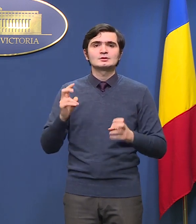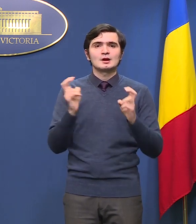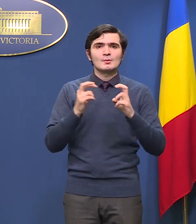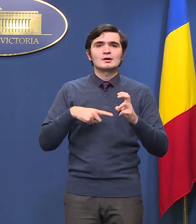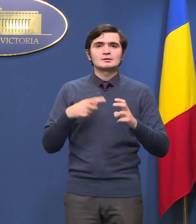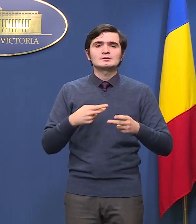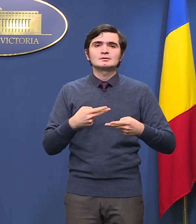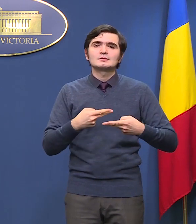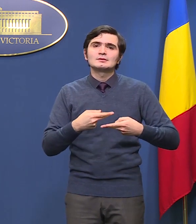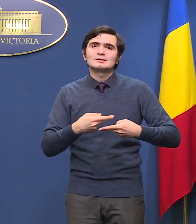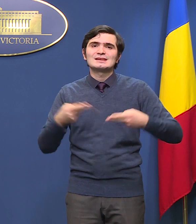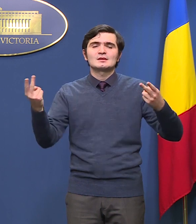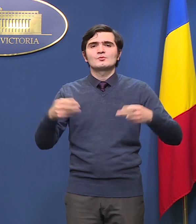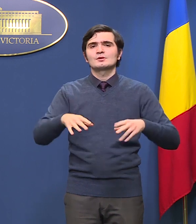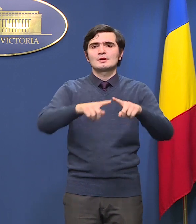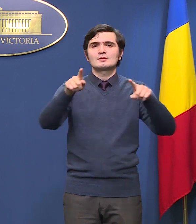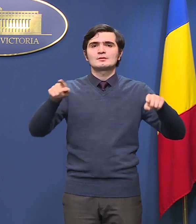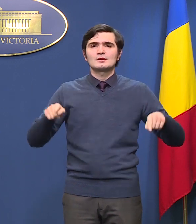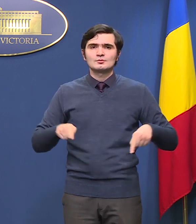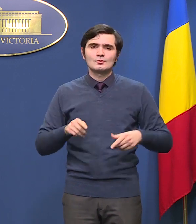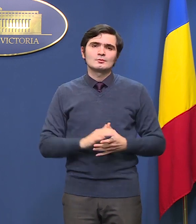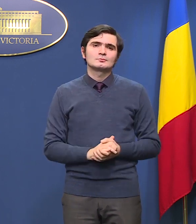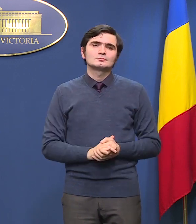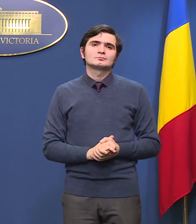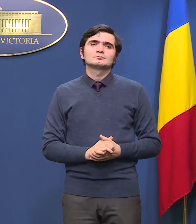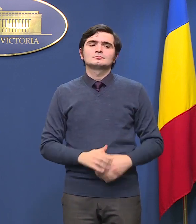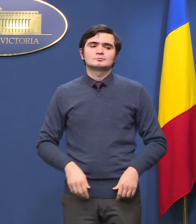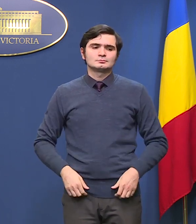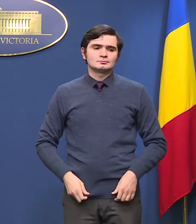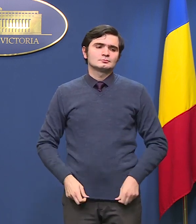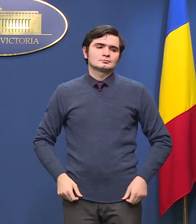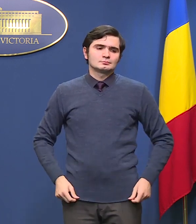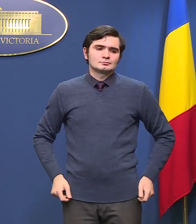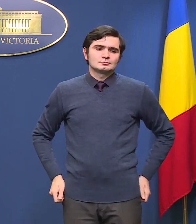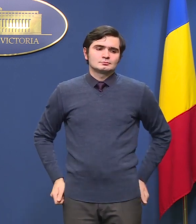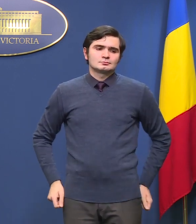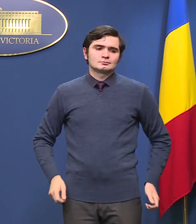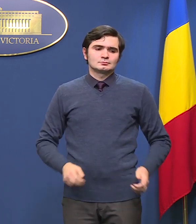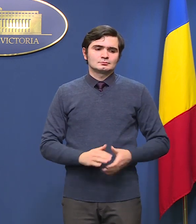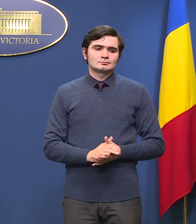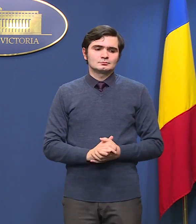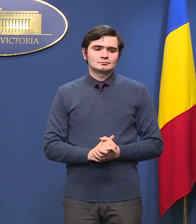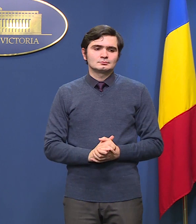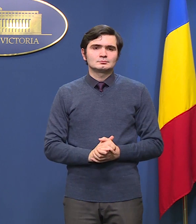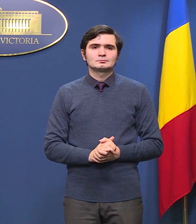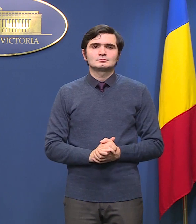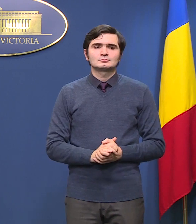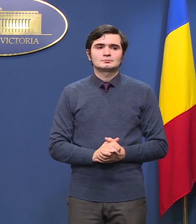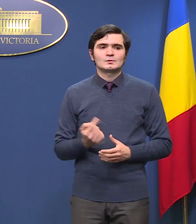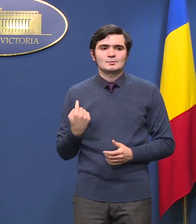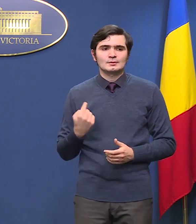teritoriu. De asemenea, prin Unifarm avem un contract în care deja au fost